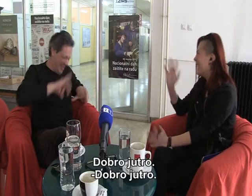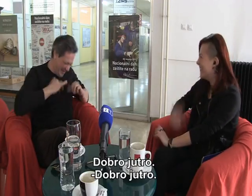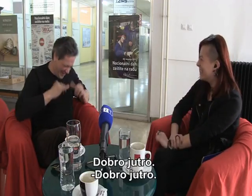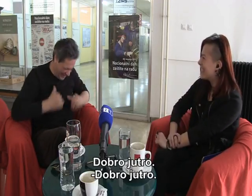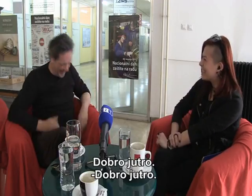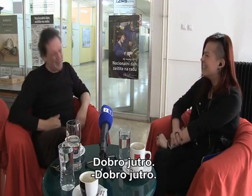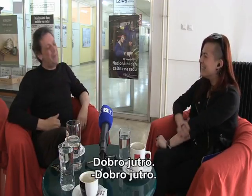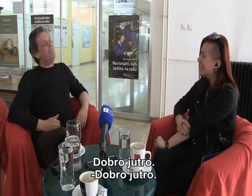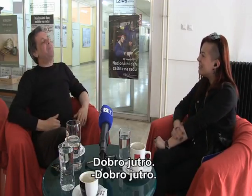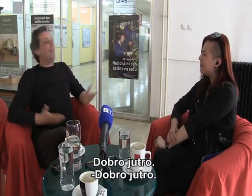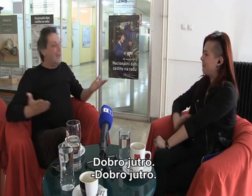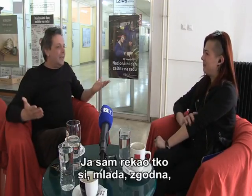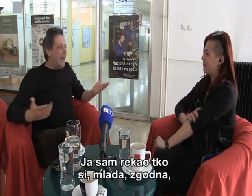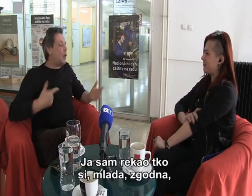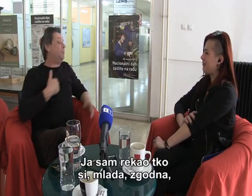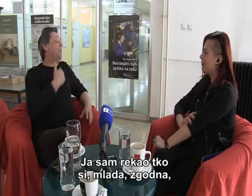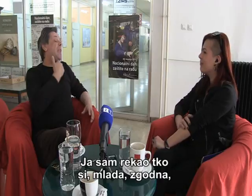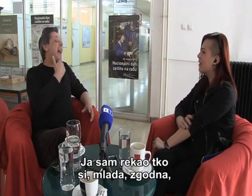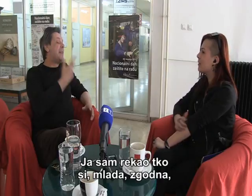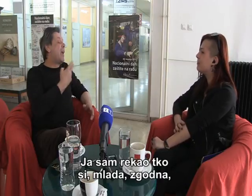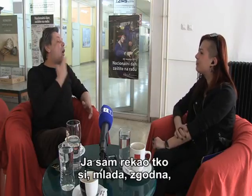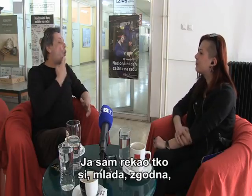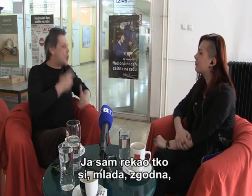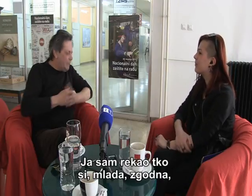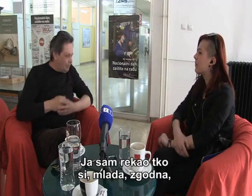Dobro jutro. Eto, ja sam rekao ko si.